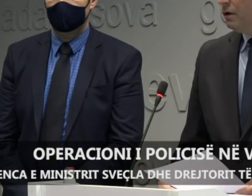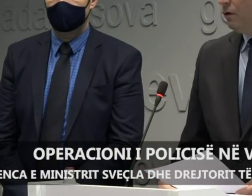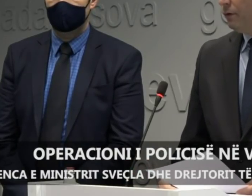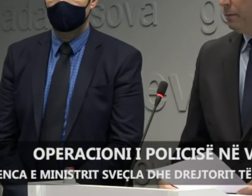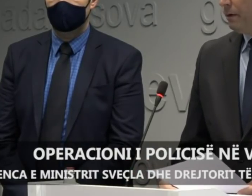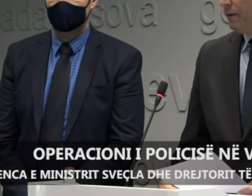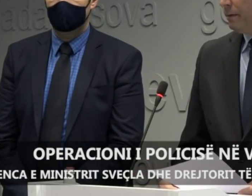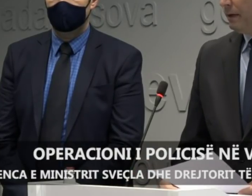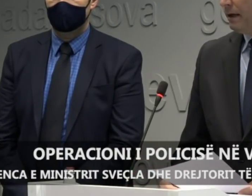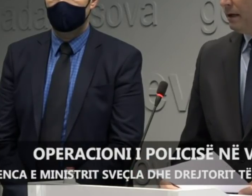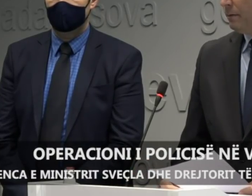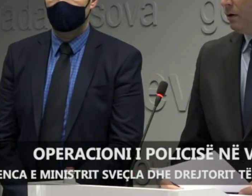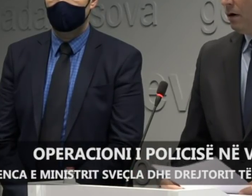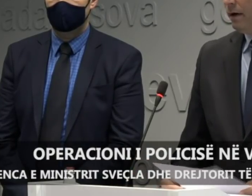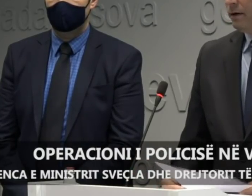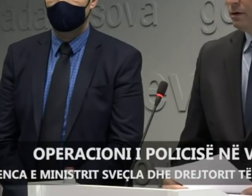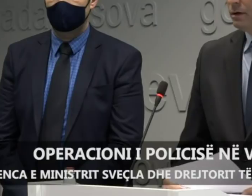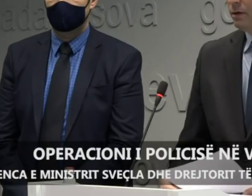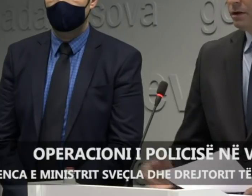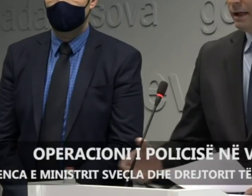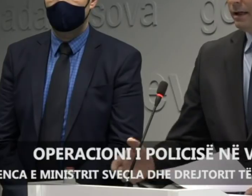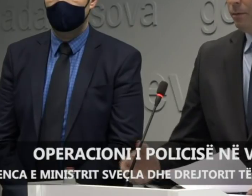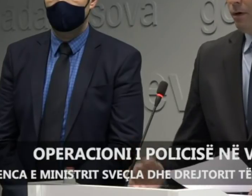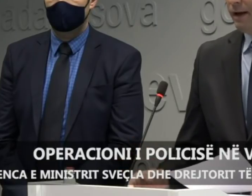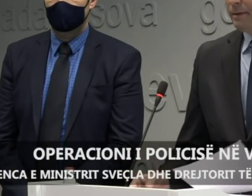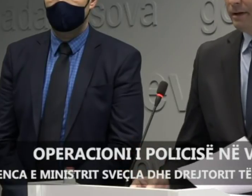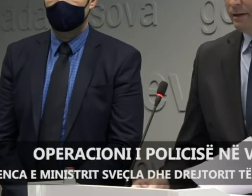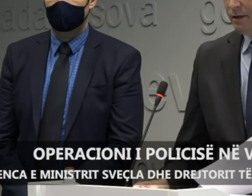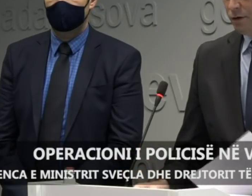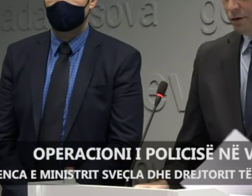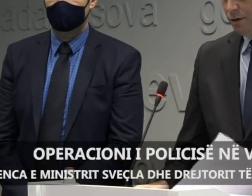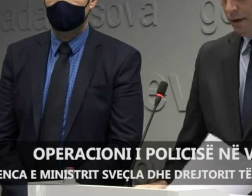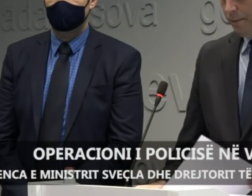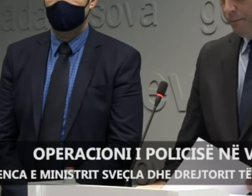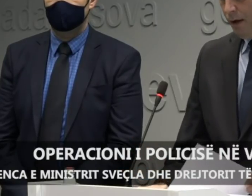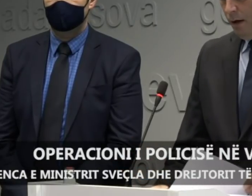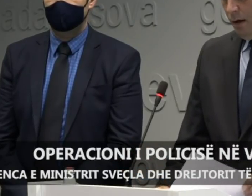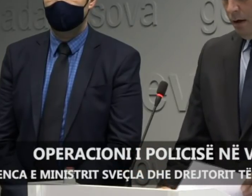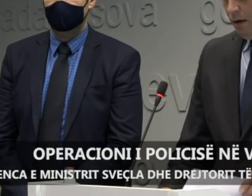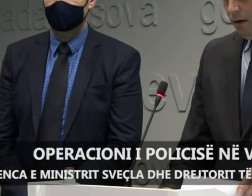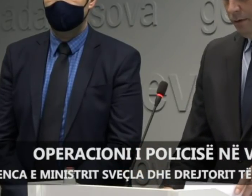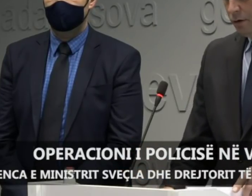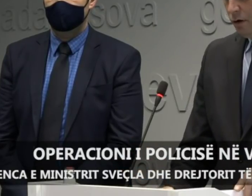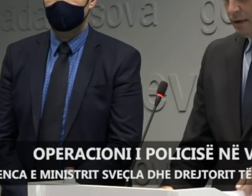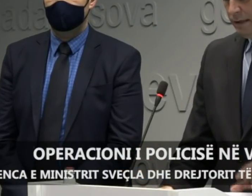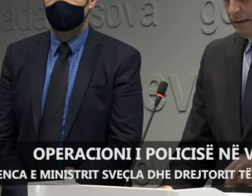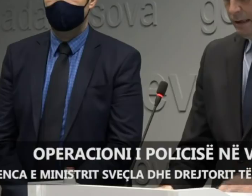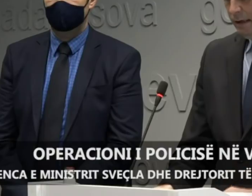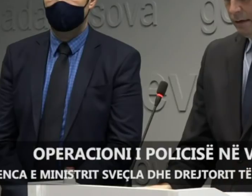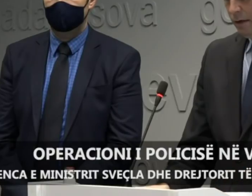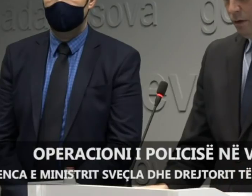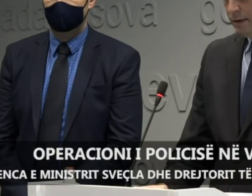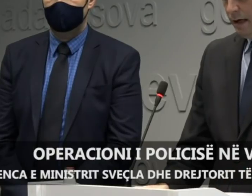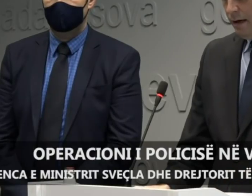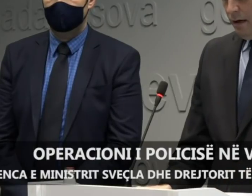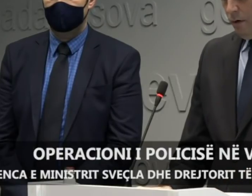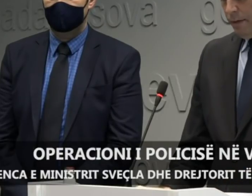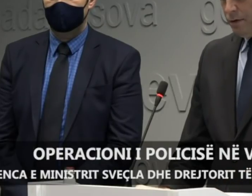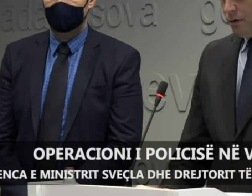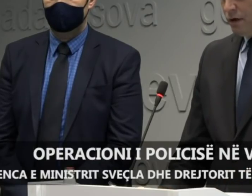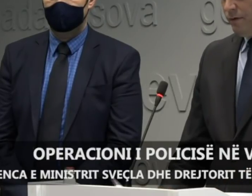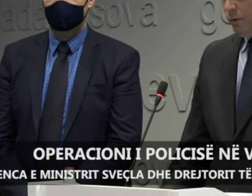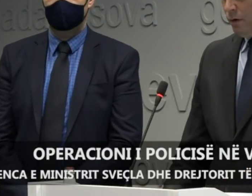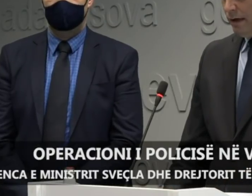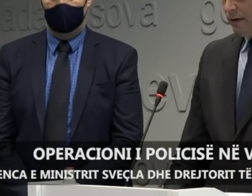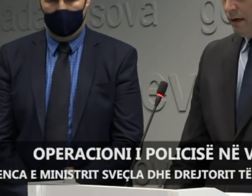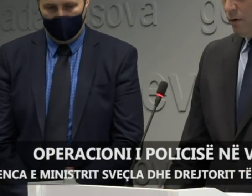që është i njoftur për veprimtari kriminale dhe që sigurisht e keni pa dhe emrin e ti që është në kërkim. Ndërsa statistikat tregojnë se